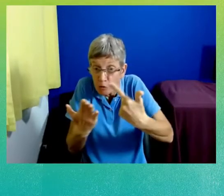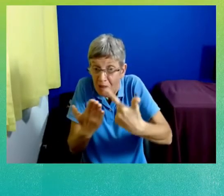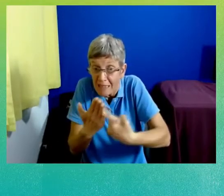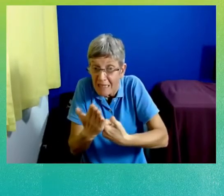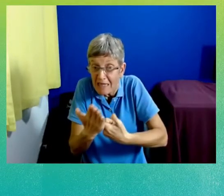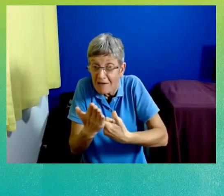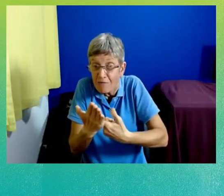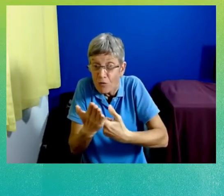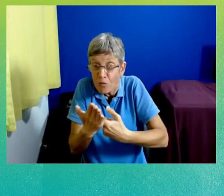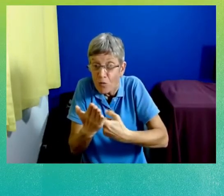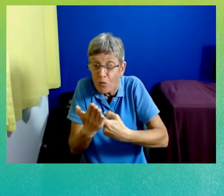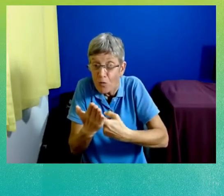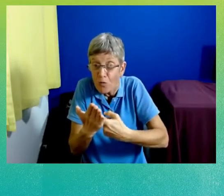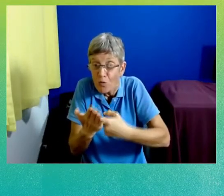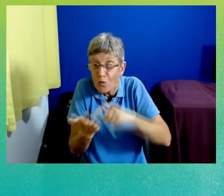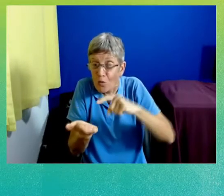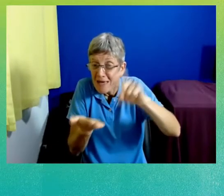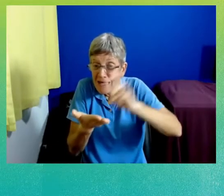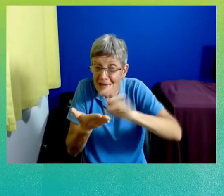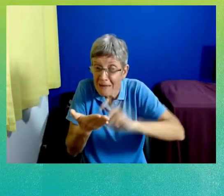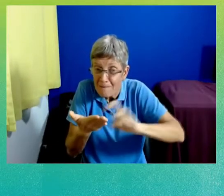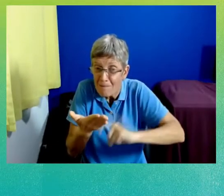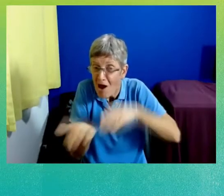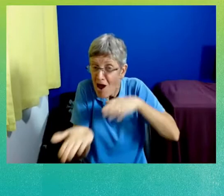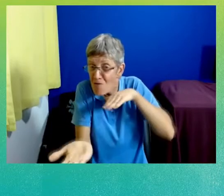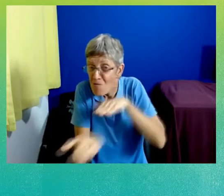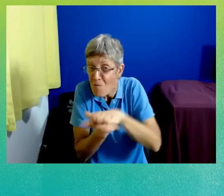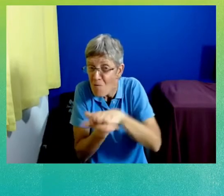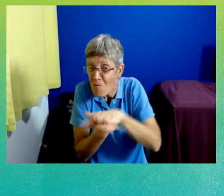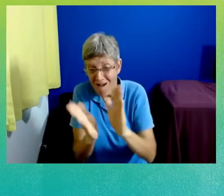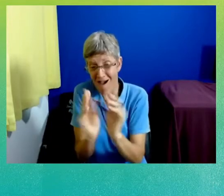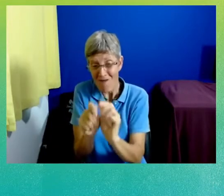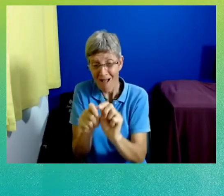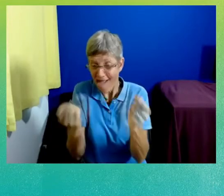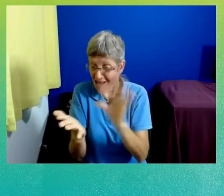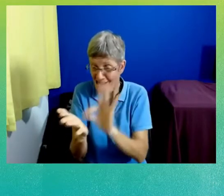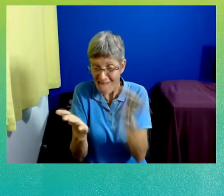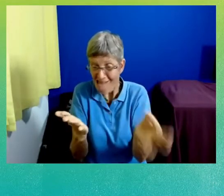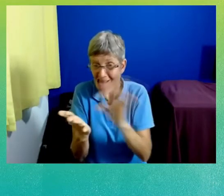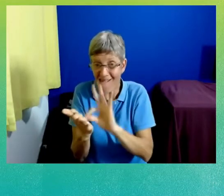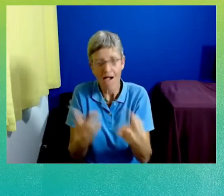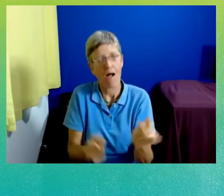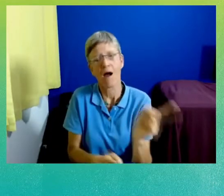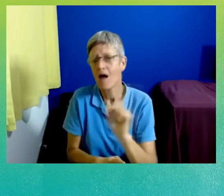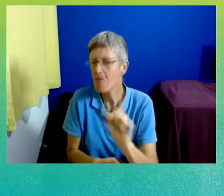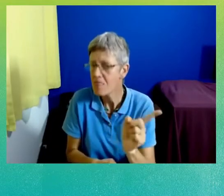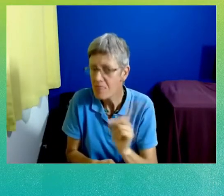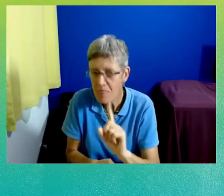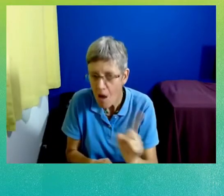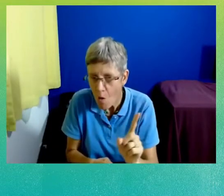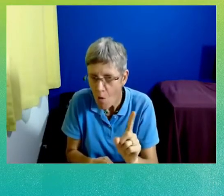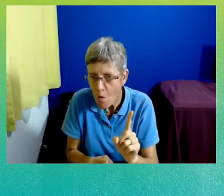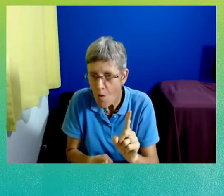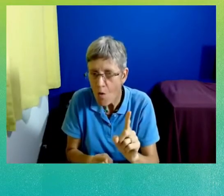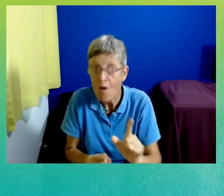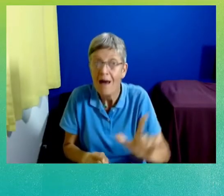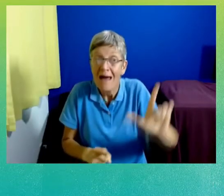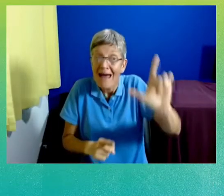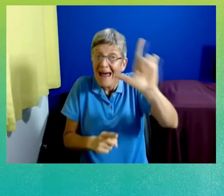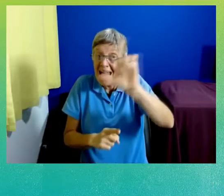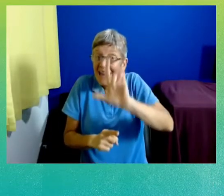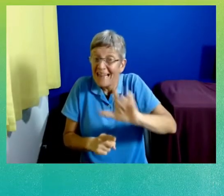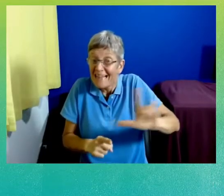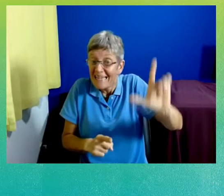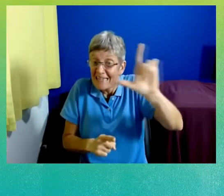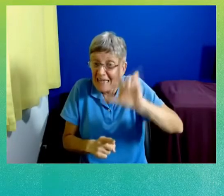literatura. Mas, necessariamente, a literatura ela não precisa estar impressa, escrita em um livro que você passa as folhas e